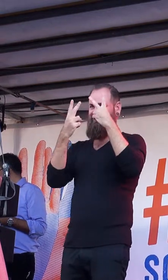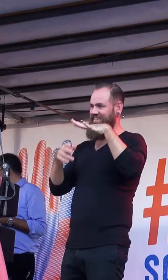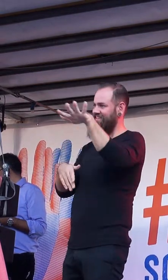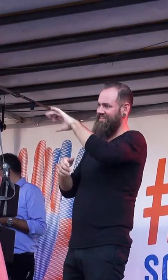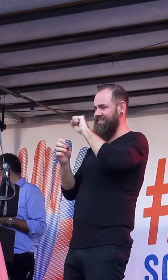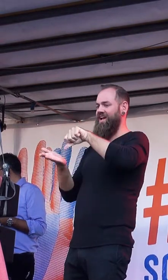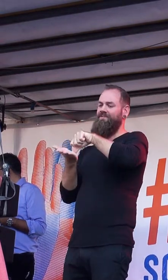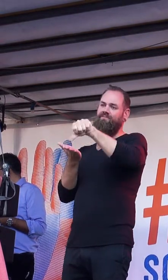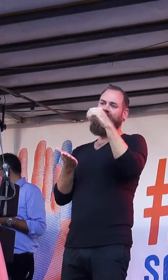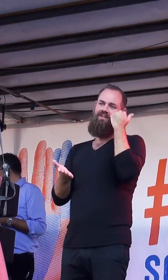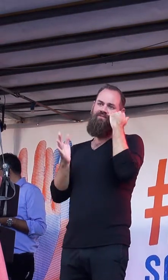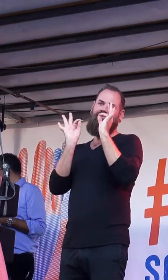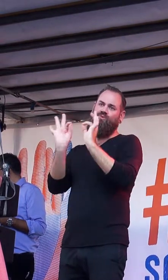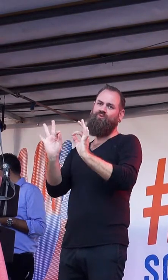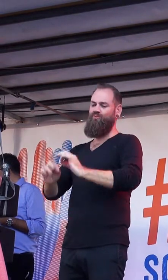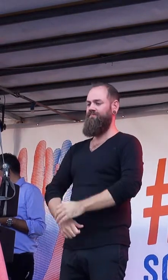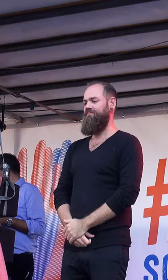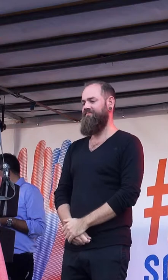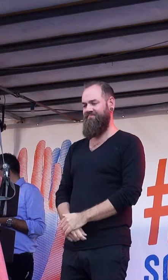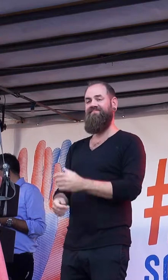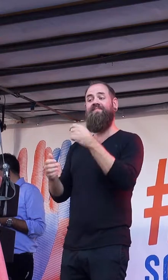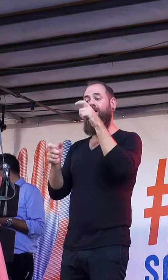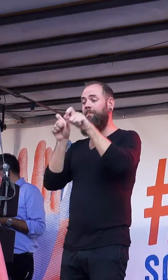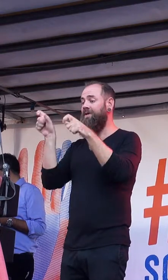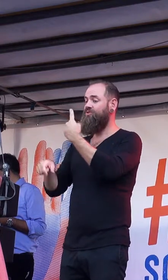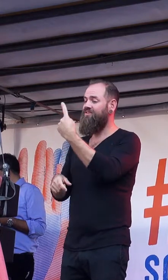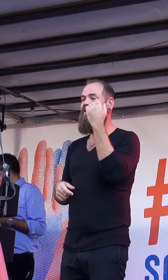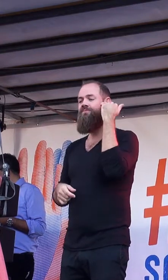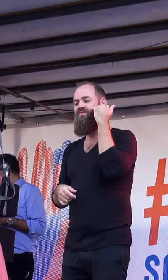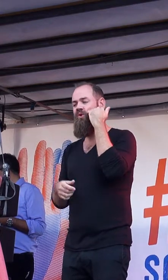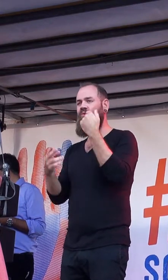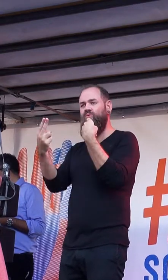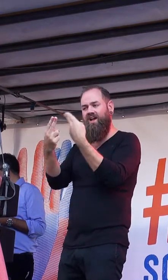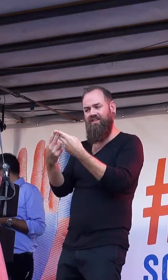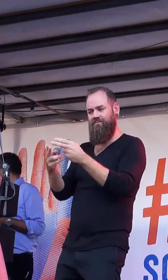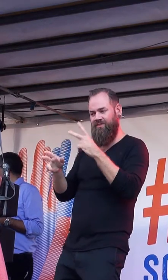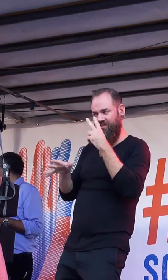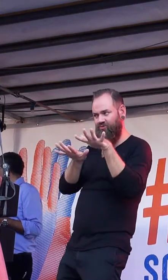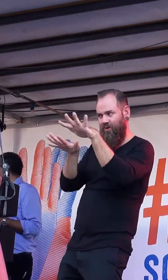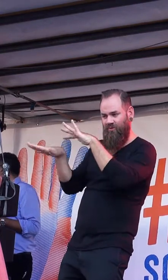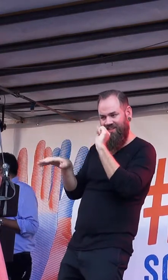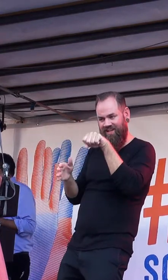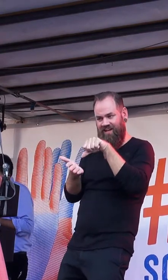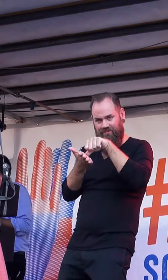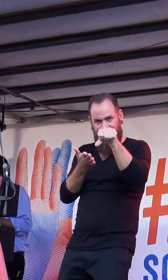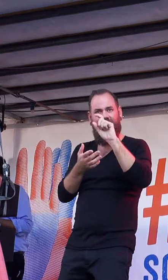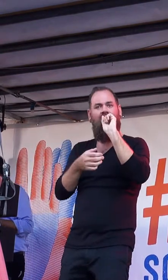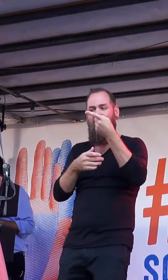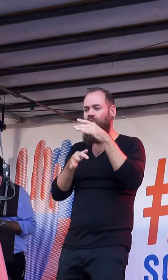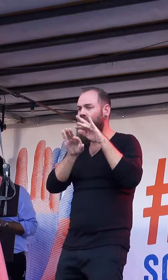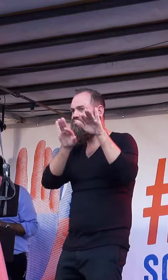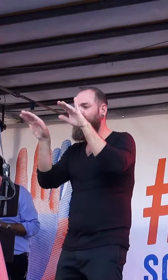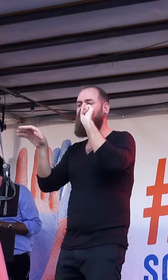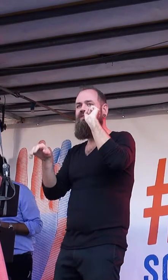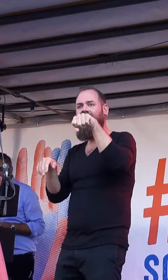Die Menschen müssen adäquate und bezahlbare Wohnungen finden können, die möglichst nah am Arbeitsplatz gelegen sind und denen sie dauerhaft und vor